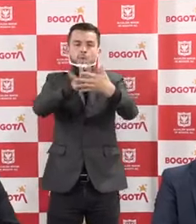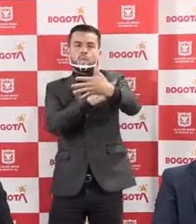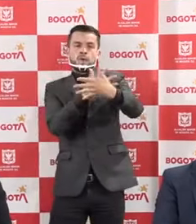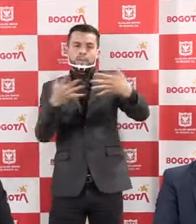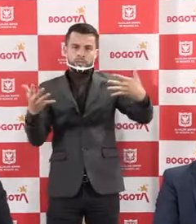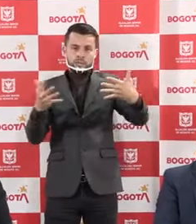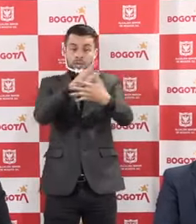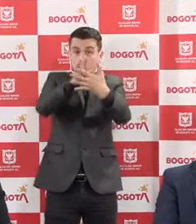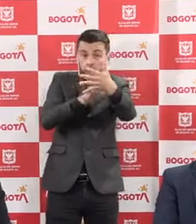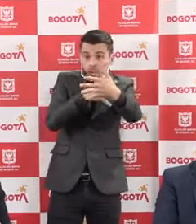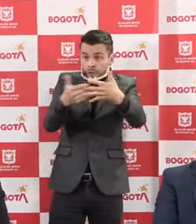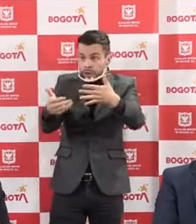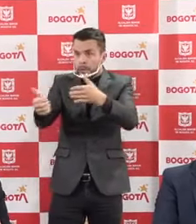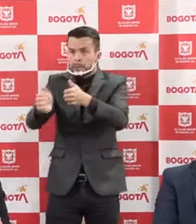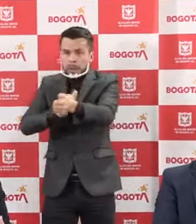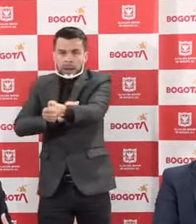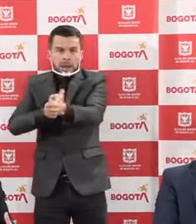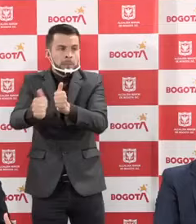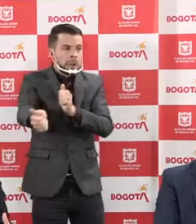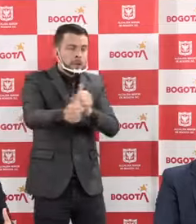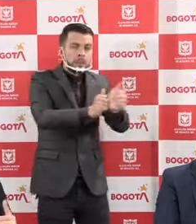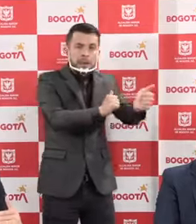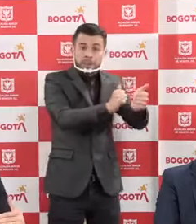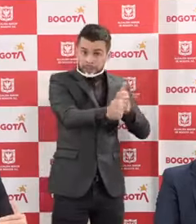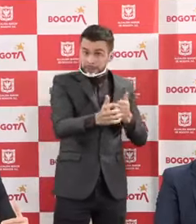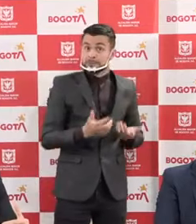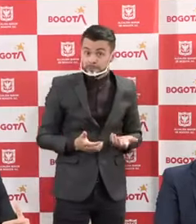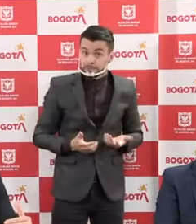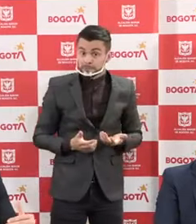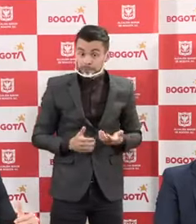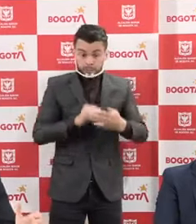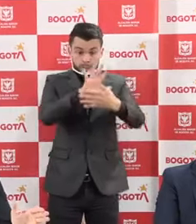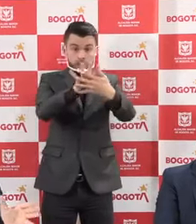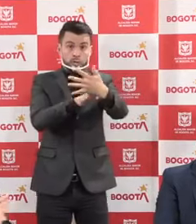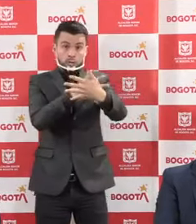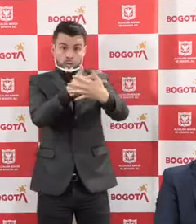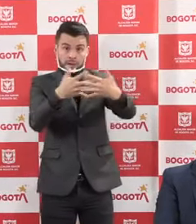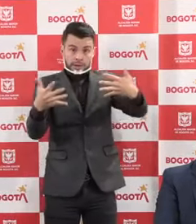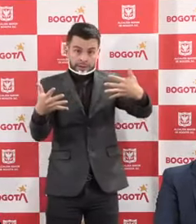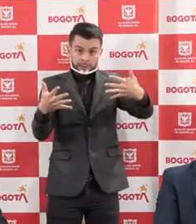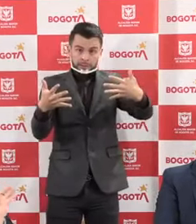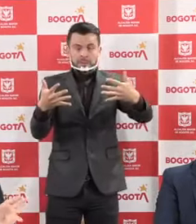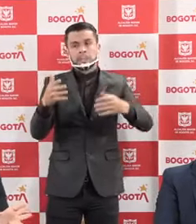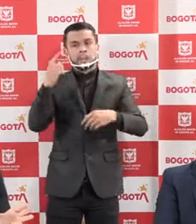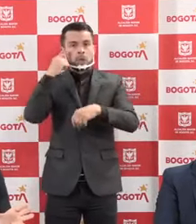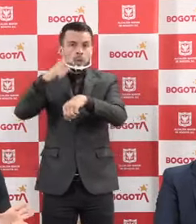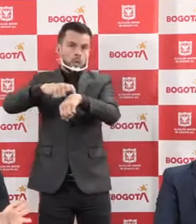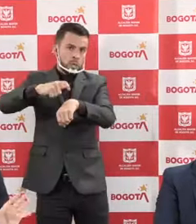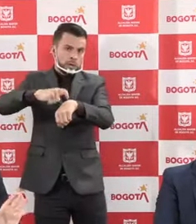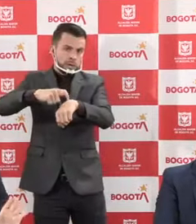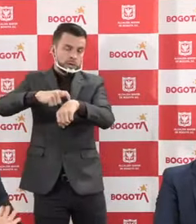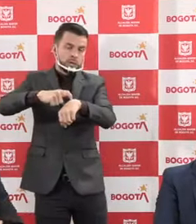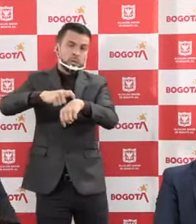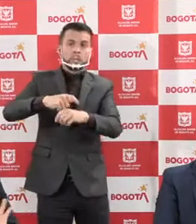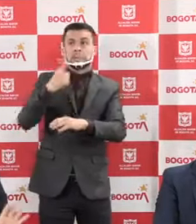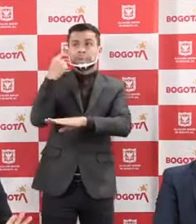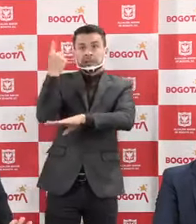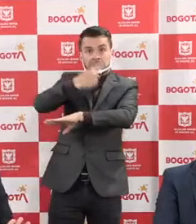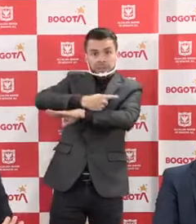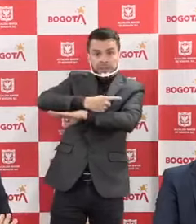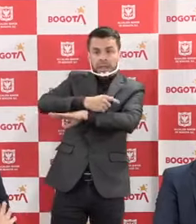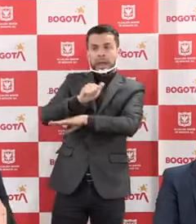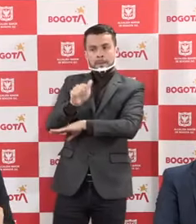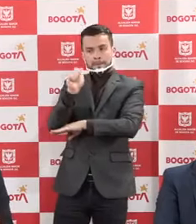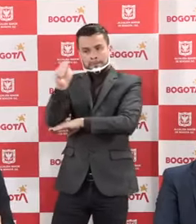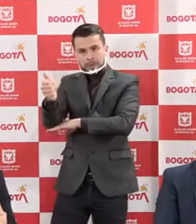ciudad en la forma donde todos salgamos en distintos horarios distintos días para que en total en bogotá